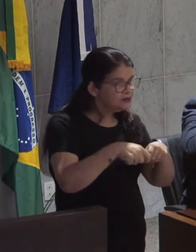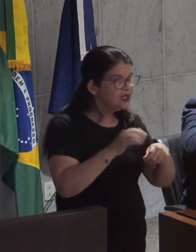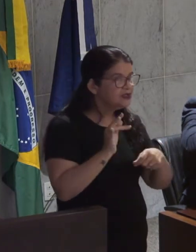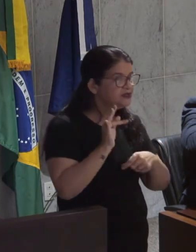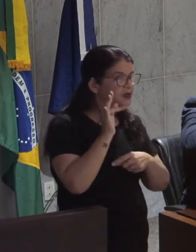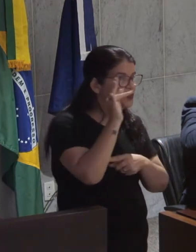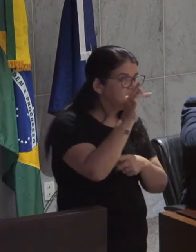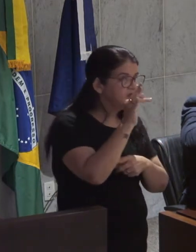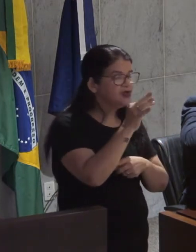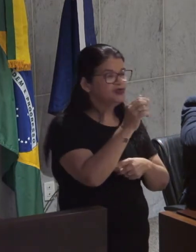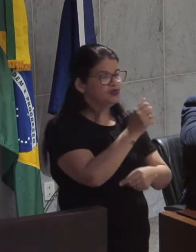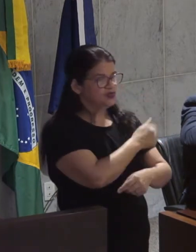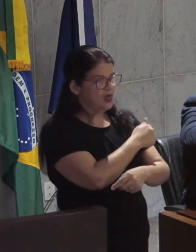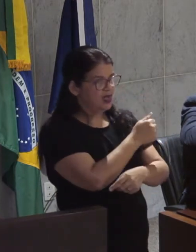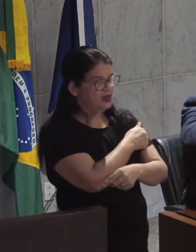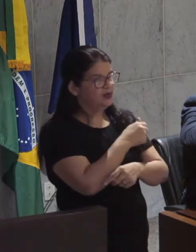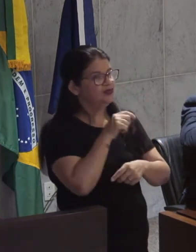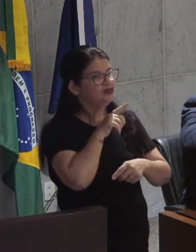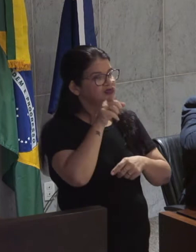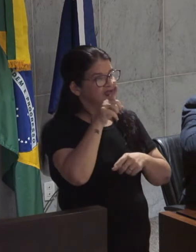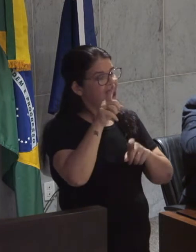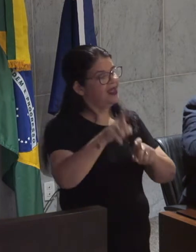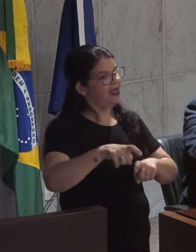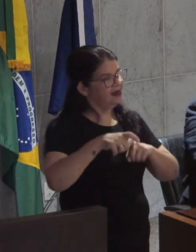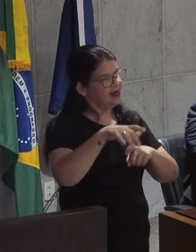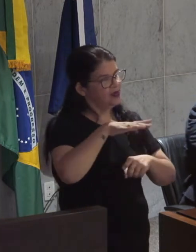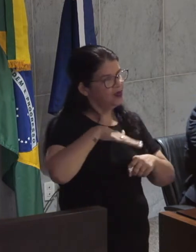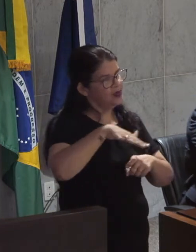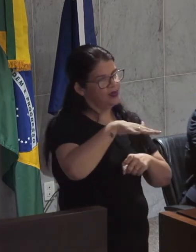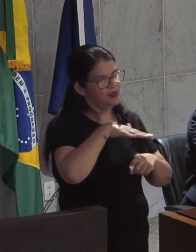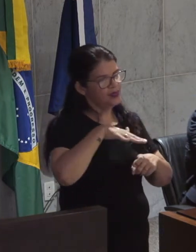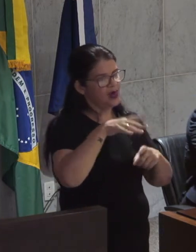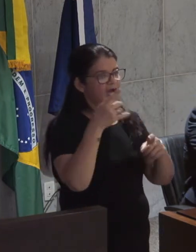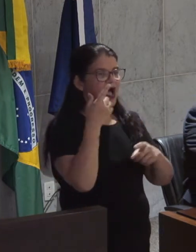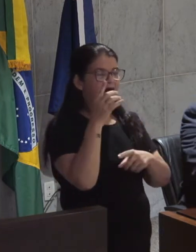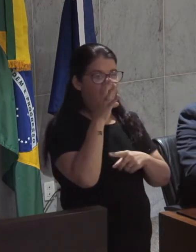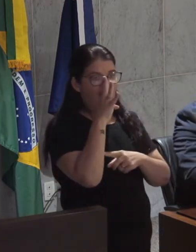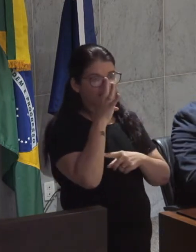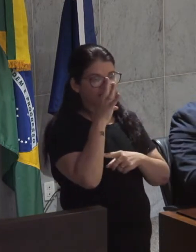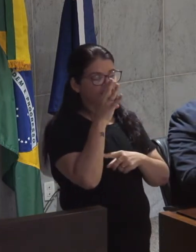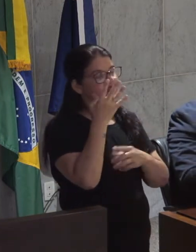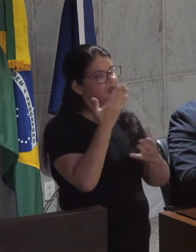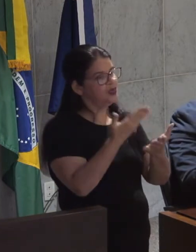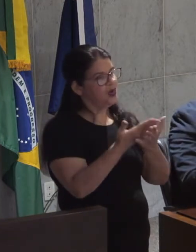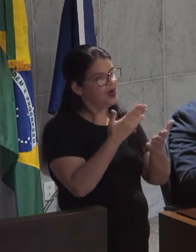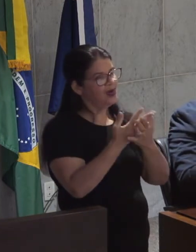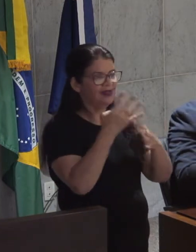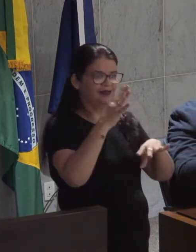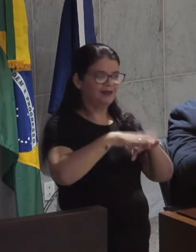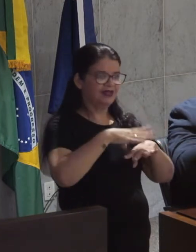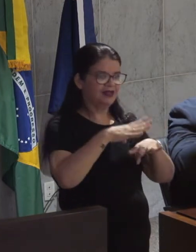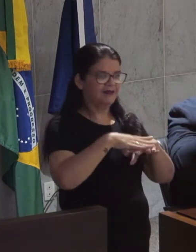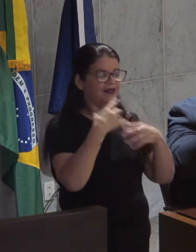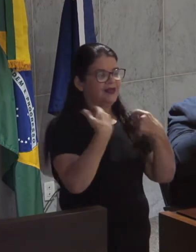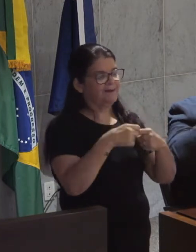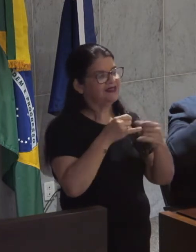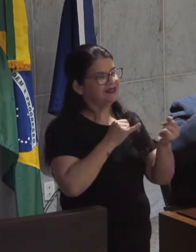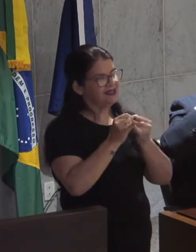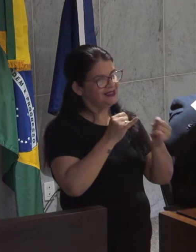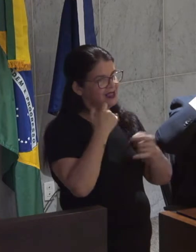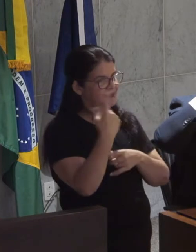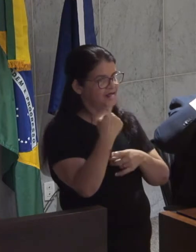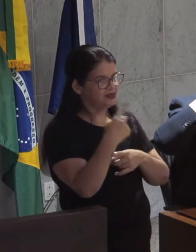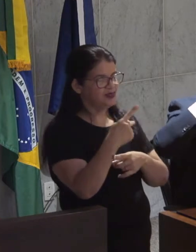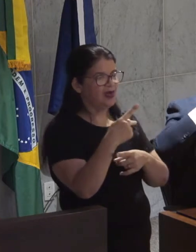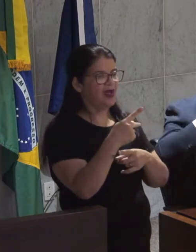estar lá na zona rural, no campo, assistindo uma aula de matemática, tendo que se virar com sua internet para